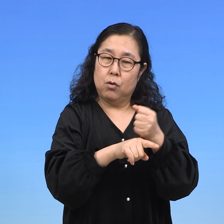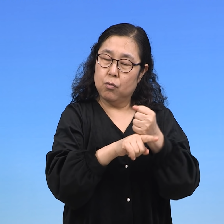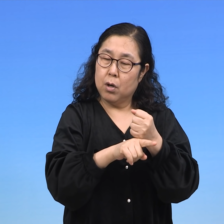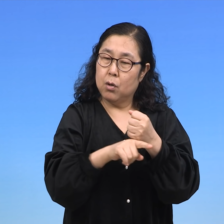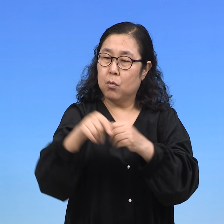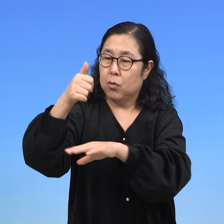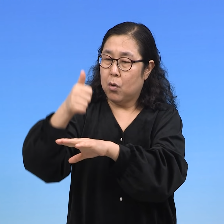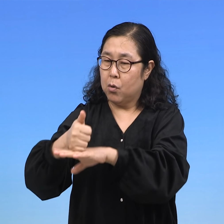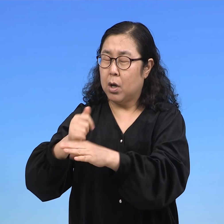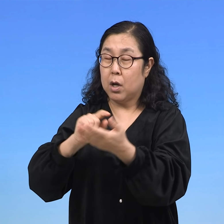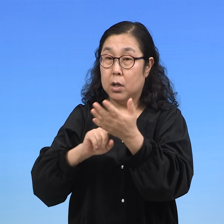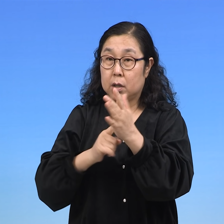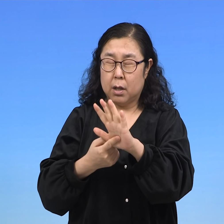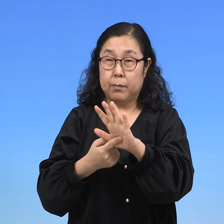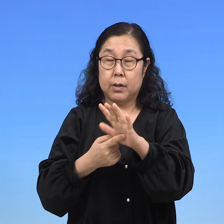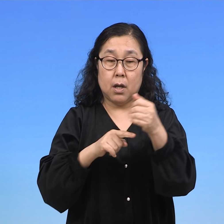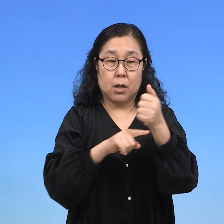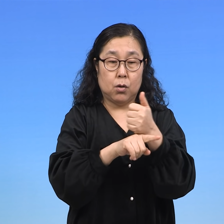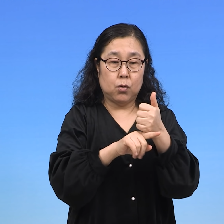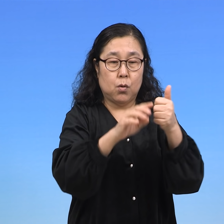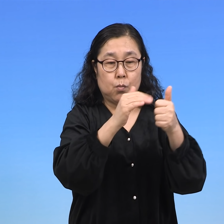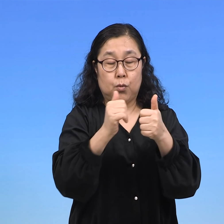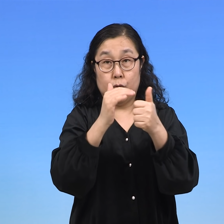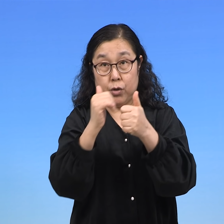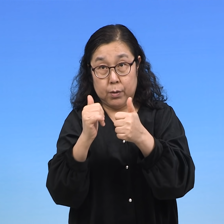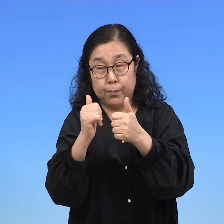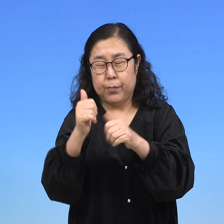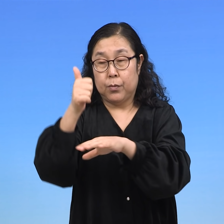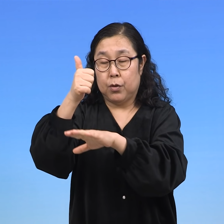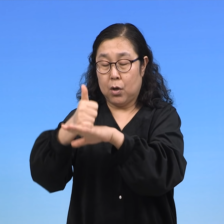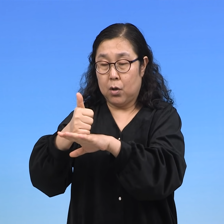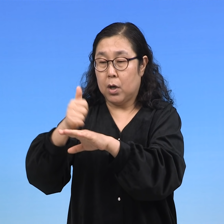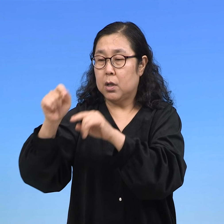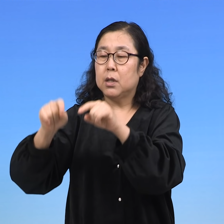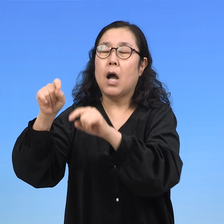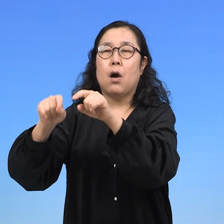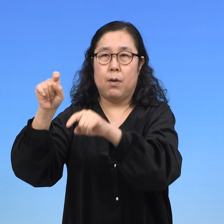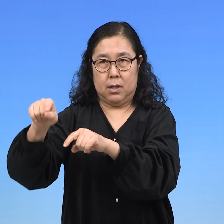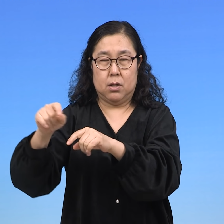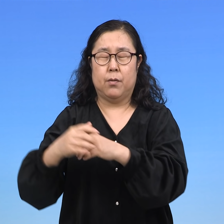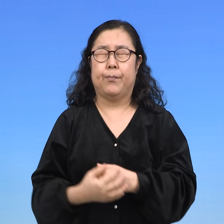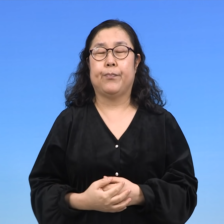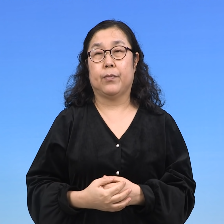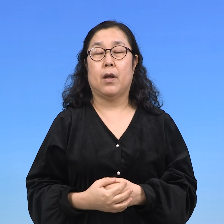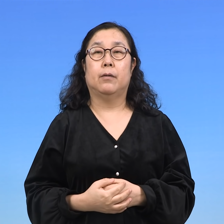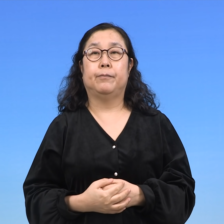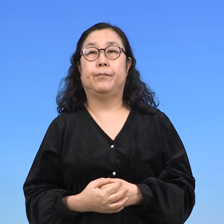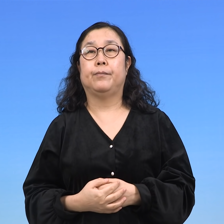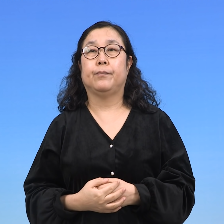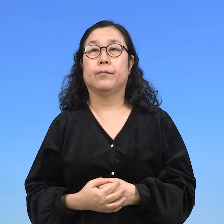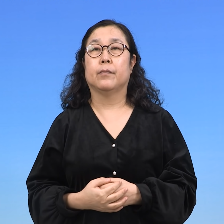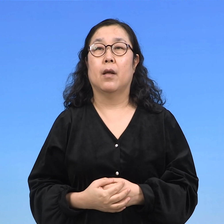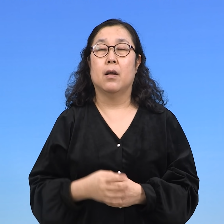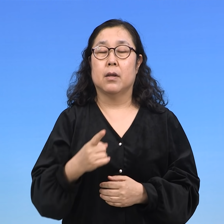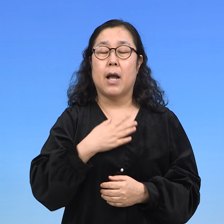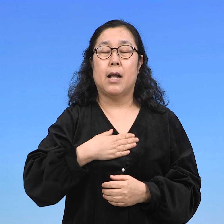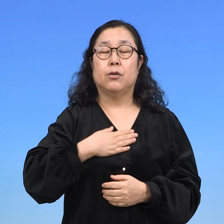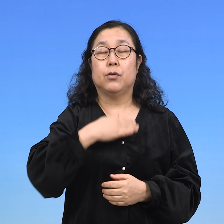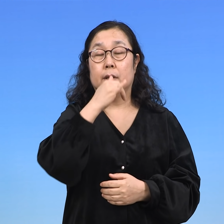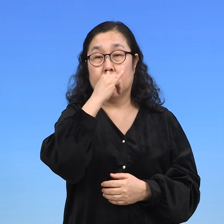나오지 않습니까? 원인이 뭡니까? 부르시니, 결과는 나온지라. 여기서 알 수 있는